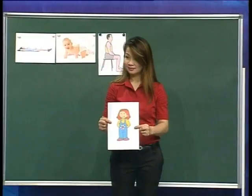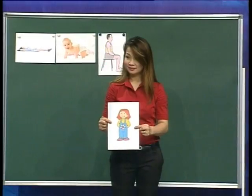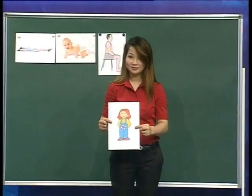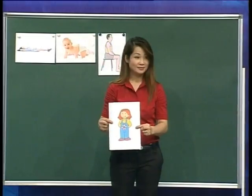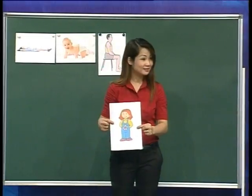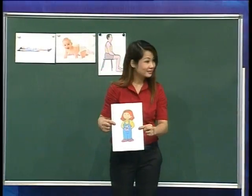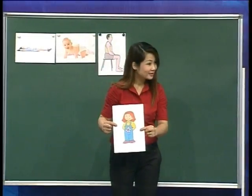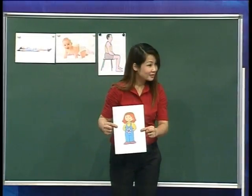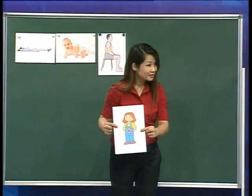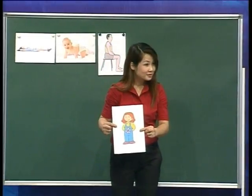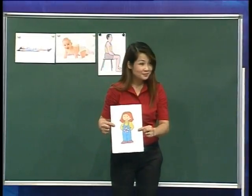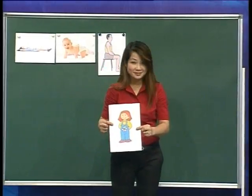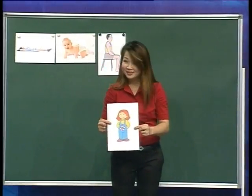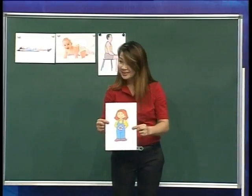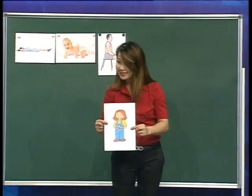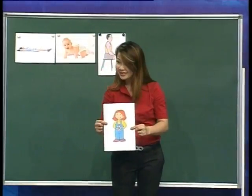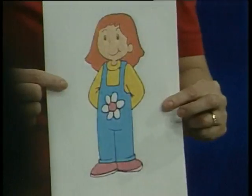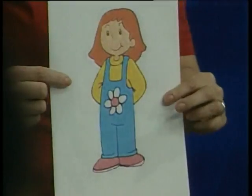Các bạn chúi quan sát thật kỹ bức tranh tiếp theo này nhé